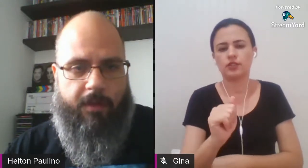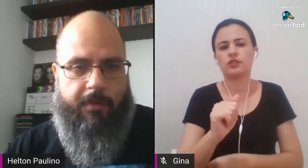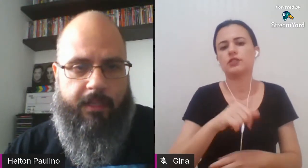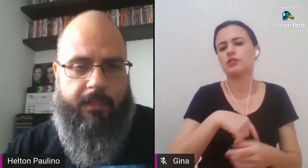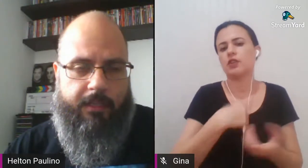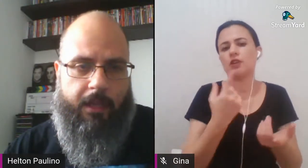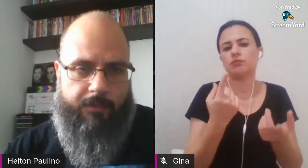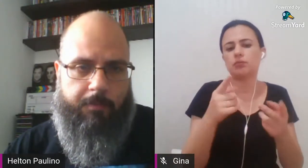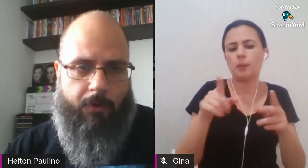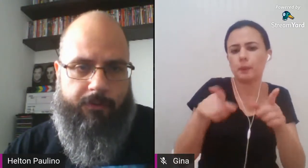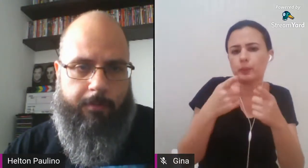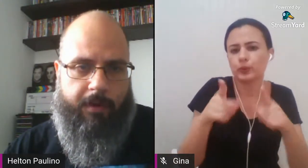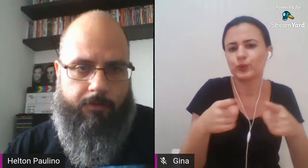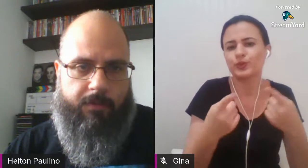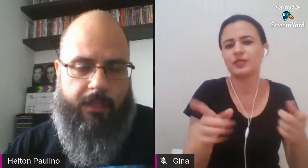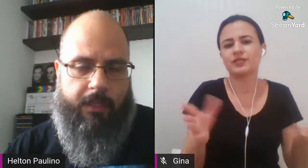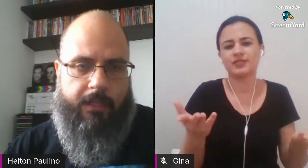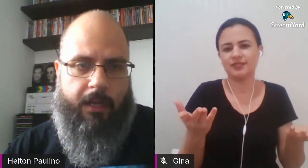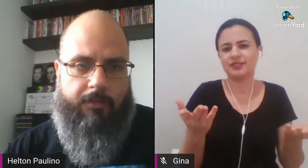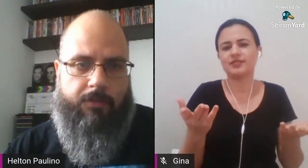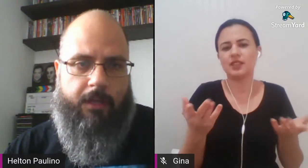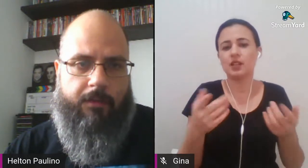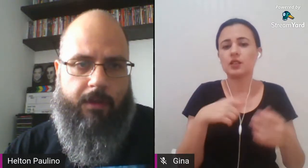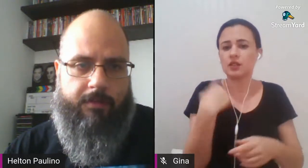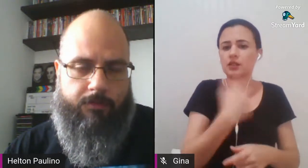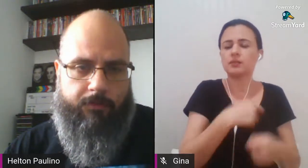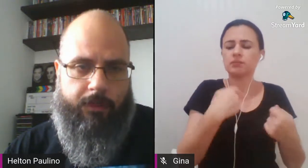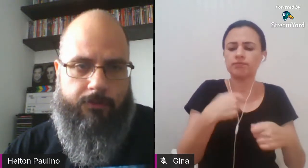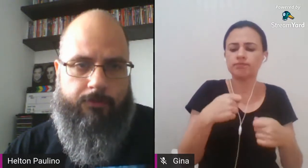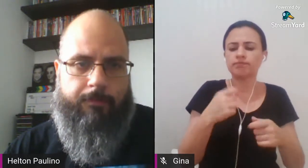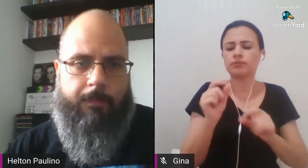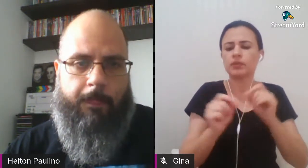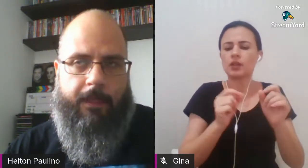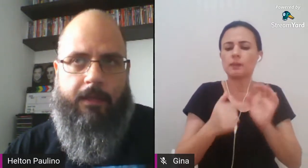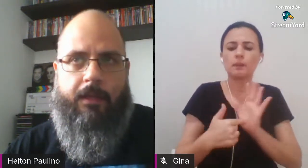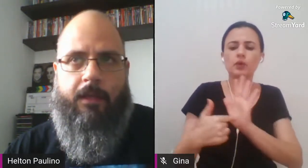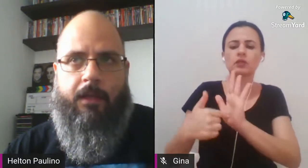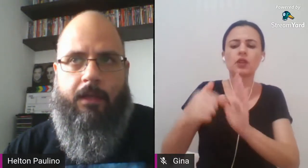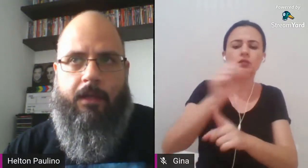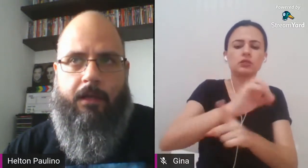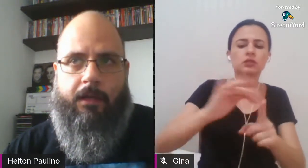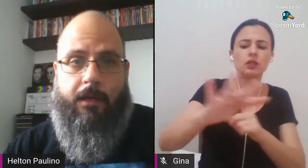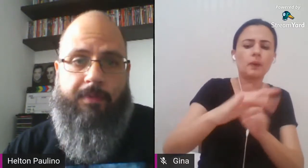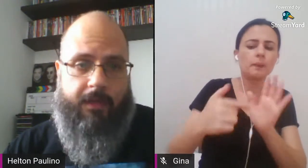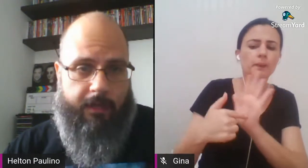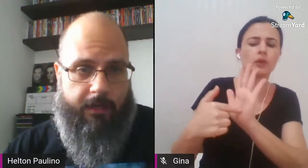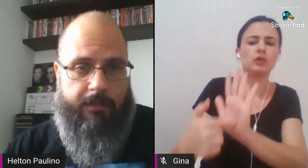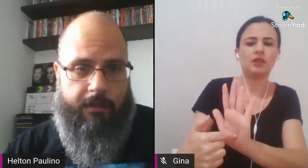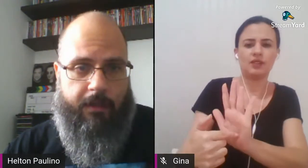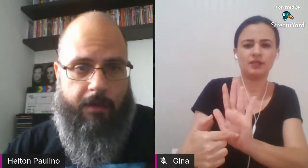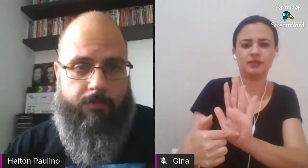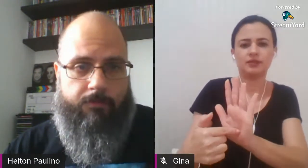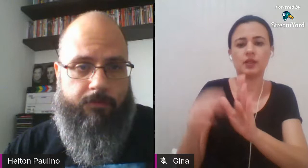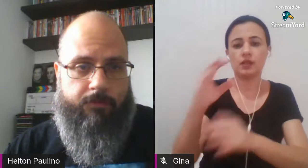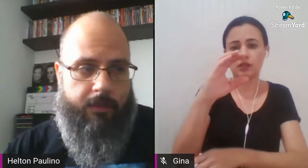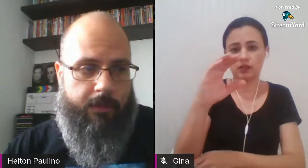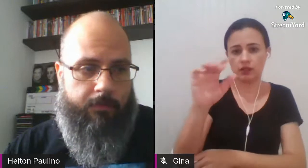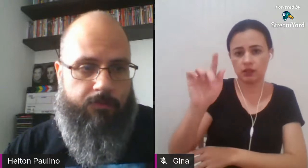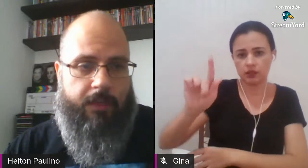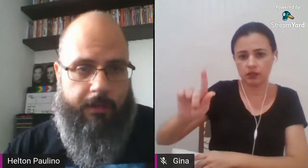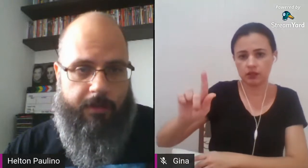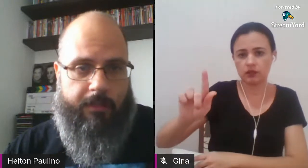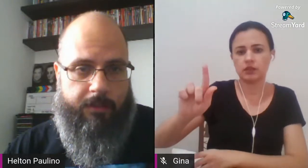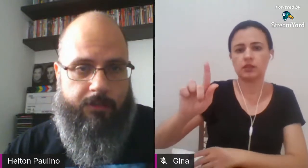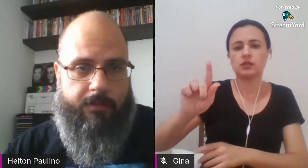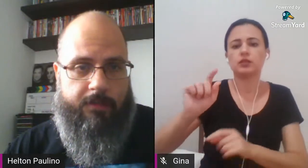numa responsabilidade de dar resposta para a sociedade relacionado a esse contexto, né? Campina Grande é